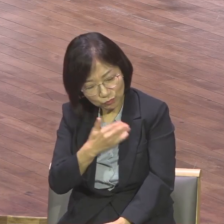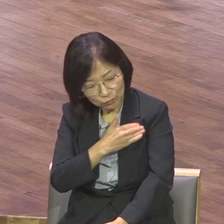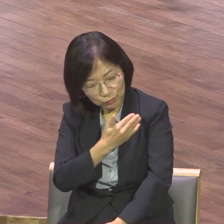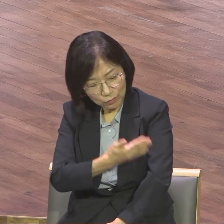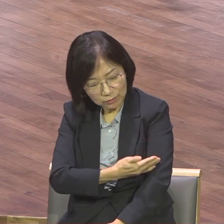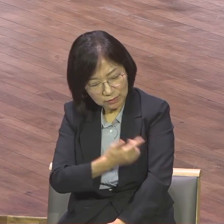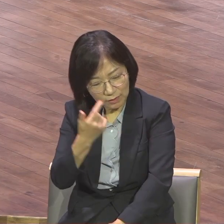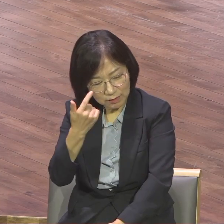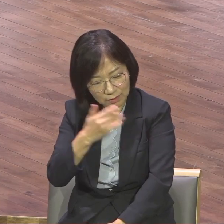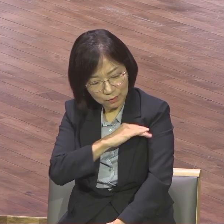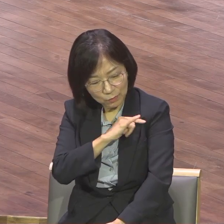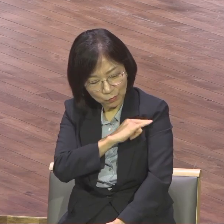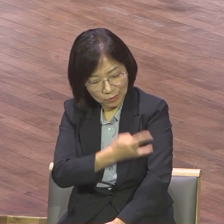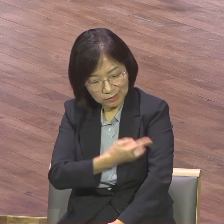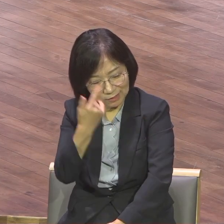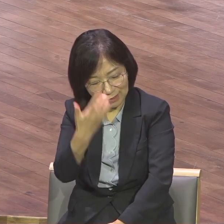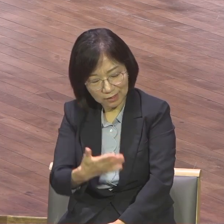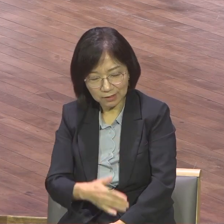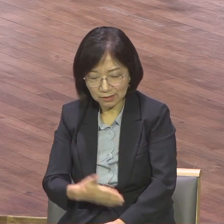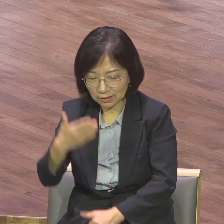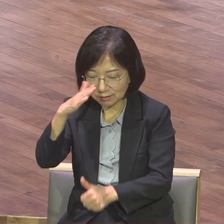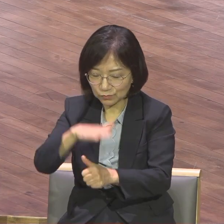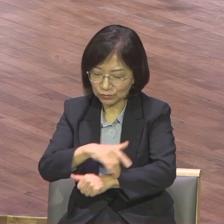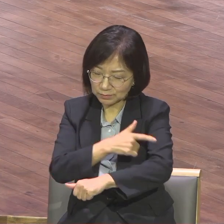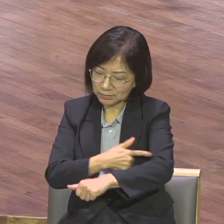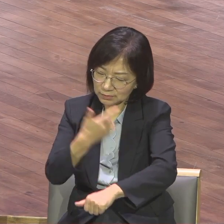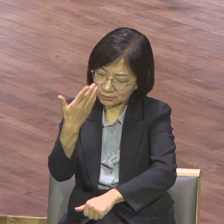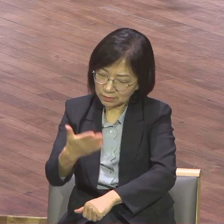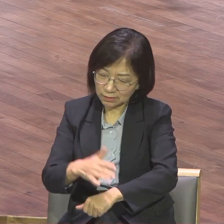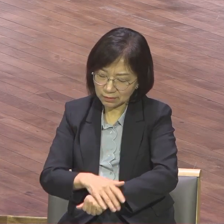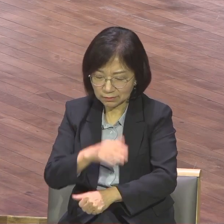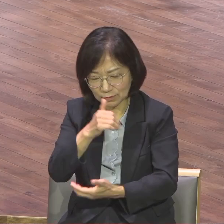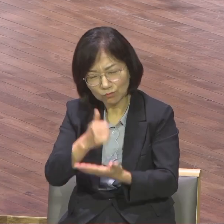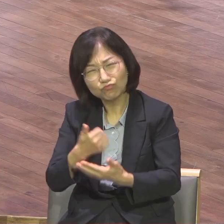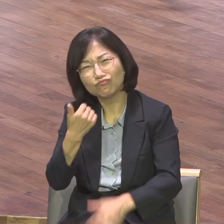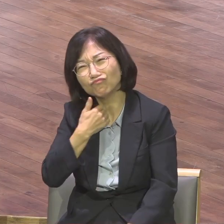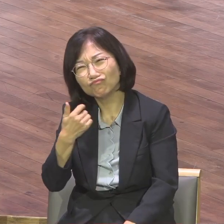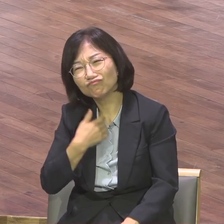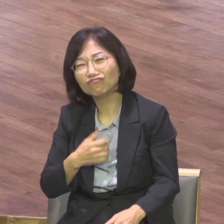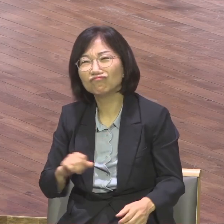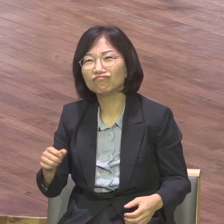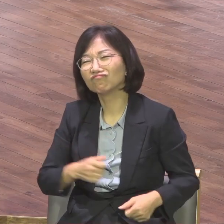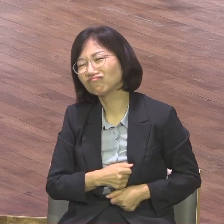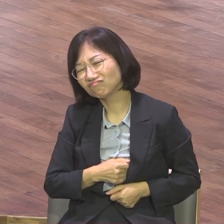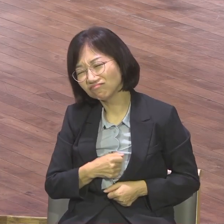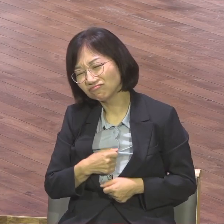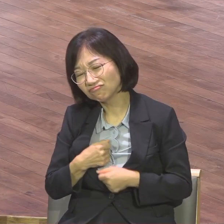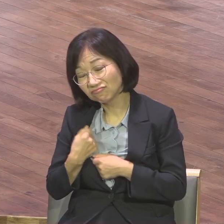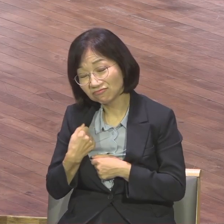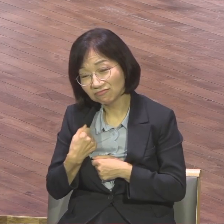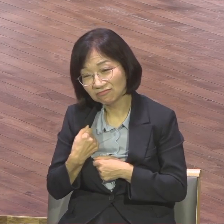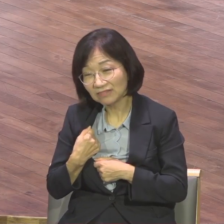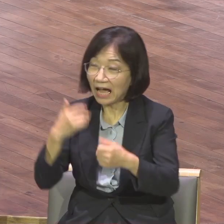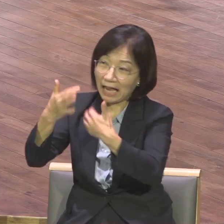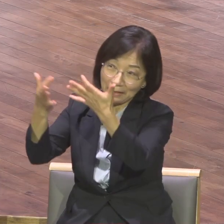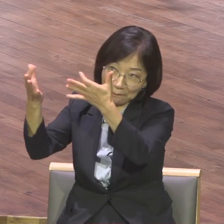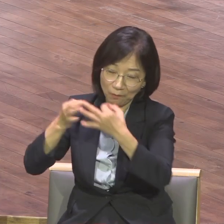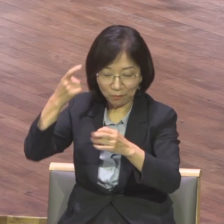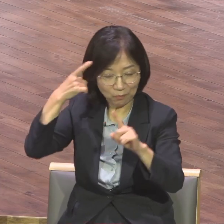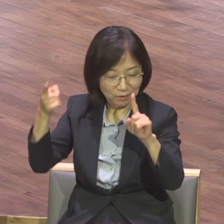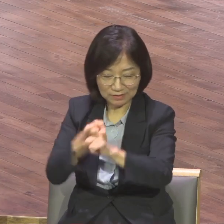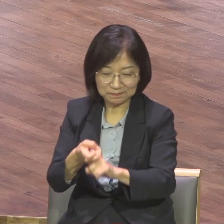아니에요. 아무 관심이 없어. 뭐 하나님도 아무 관심이 없어요. 그거 아셔야 돼요. 구원은 그냥 받아요. 믿음